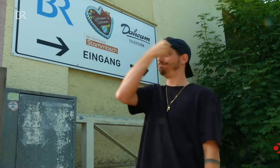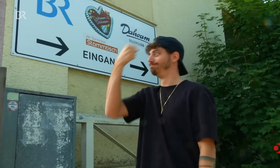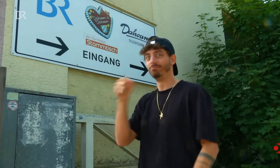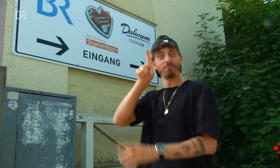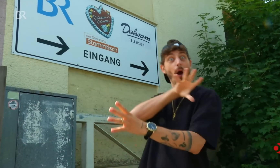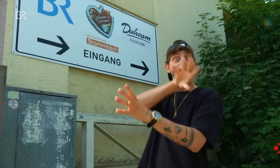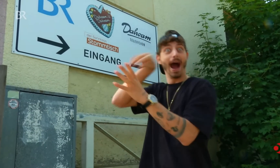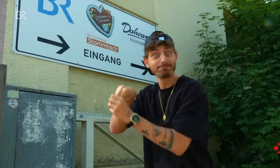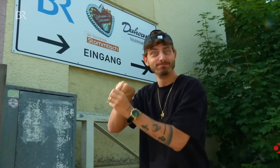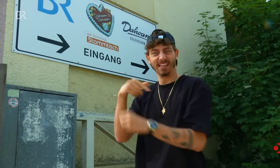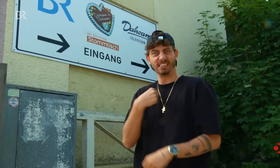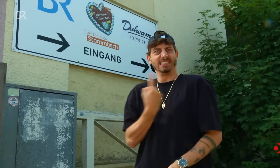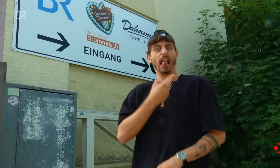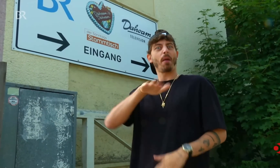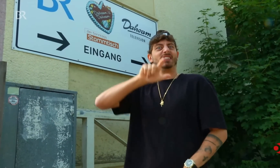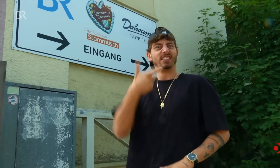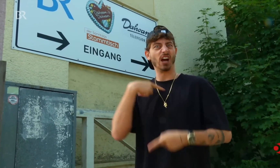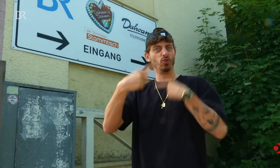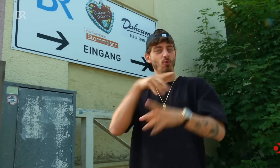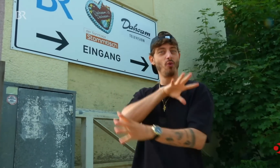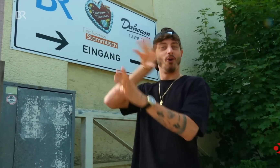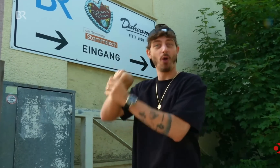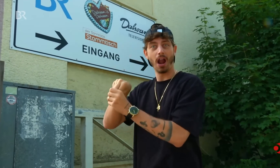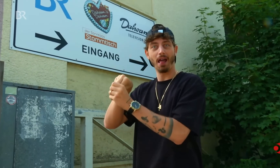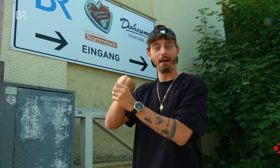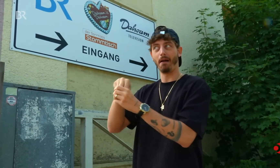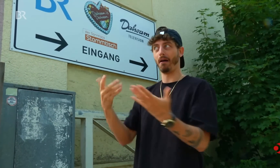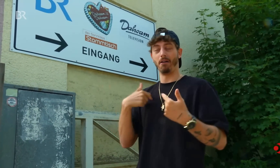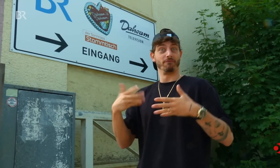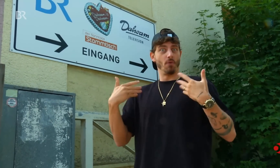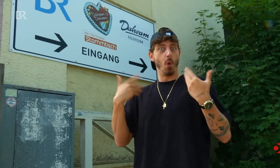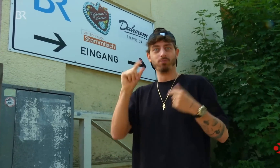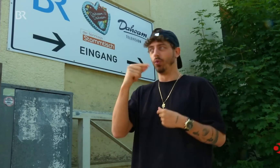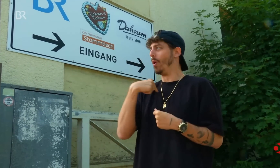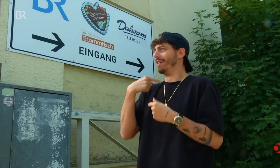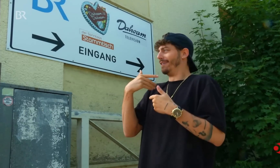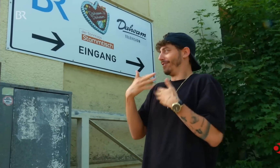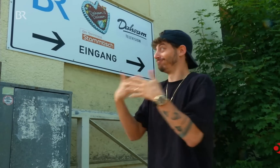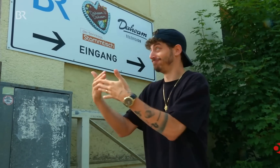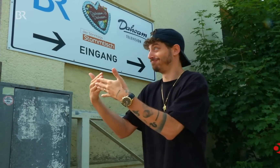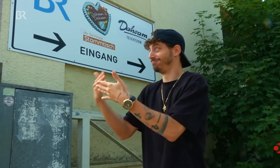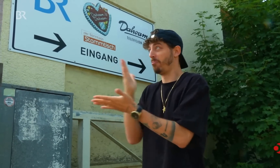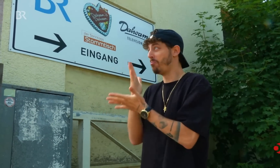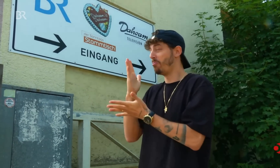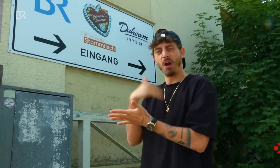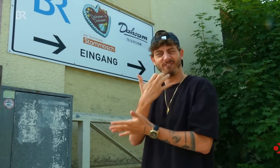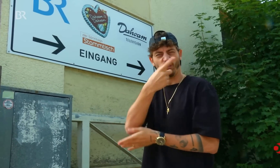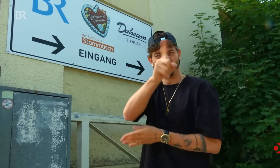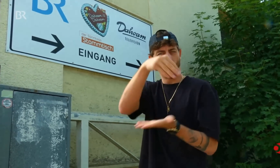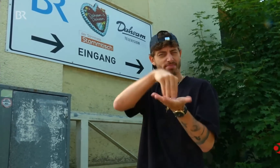mich selbst, Jason. Das ist toll, aber ihr sollt nicht nur die Serie schauen, sondern habt heute auch die Gelegenheit, einen Blick hinter die Kulissen